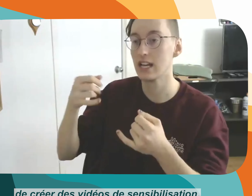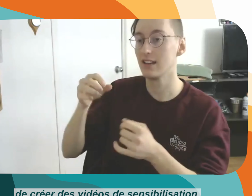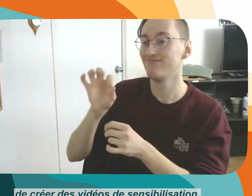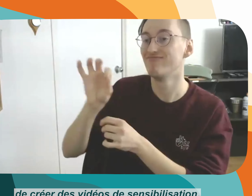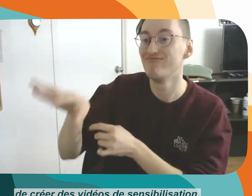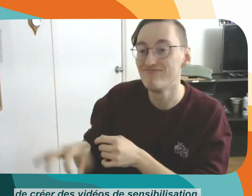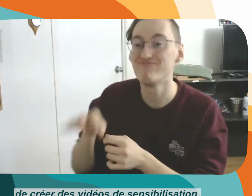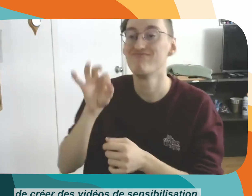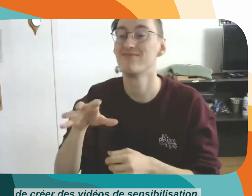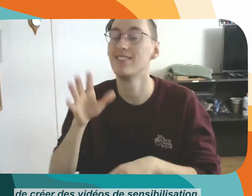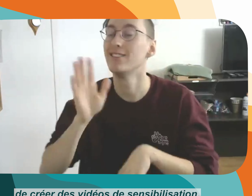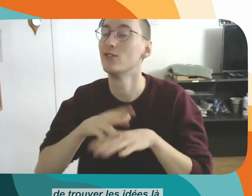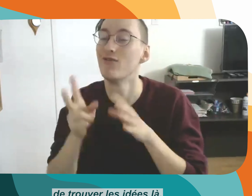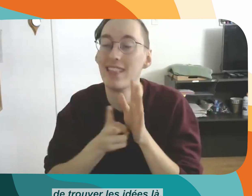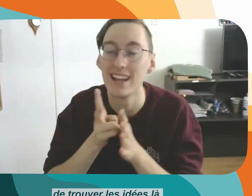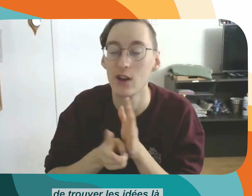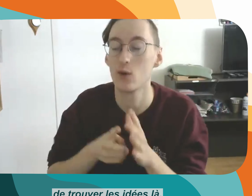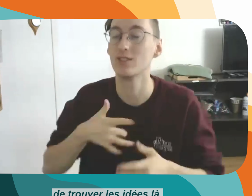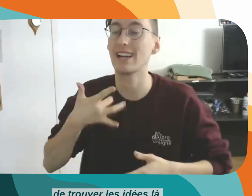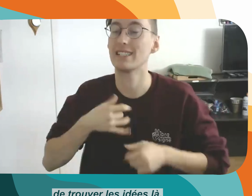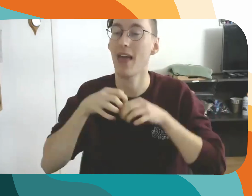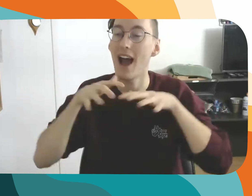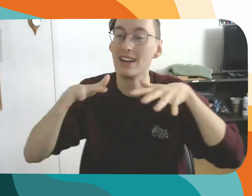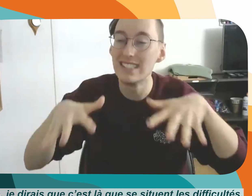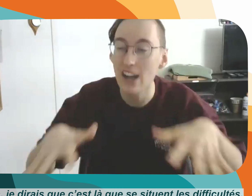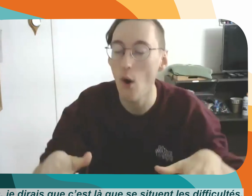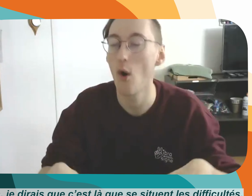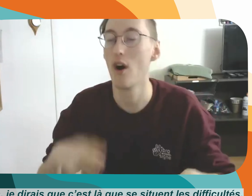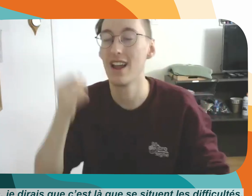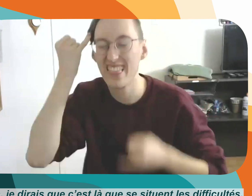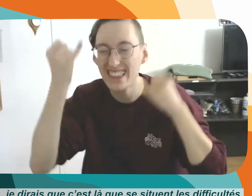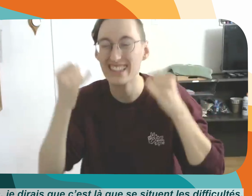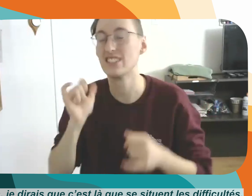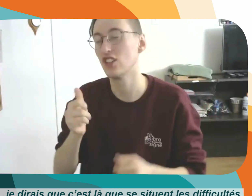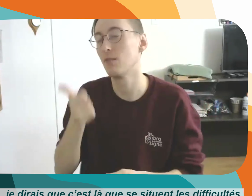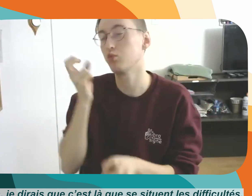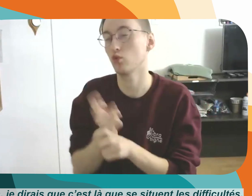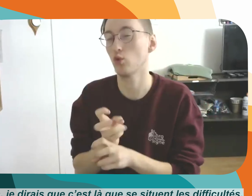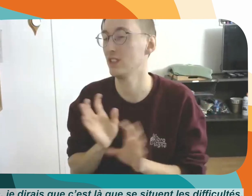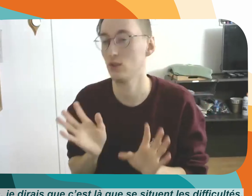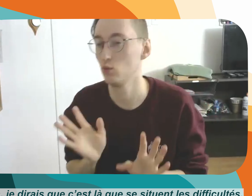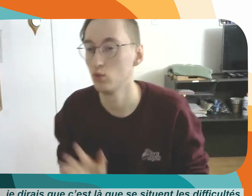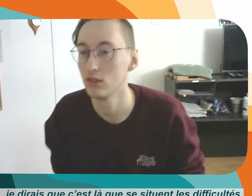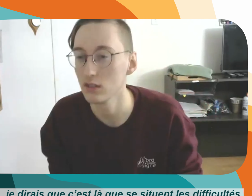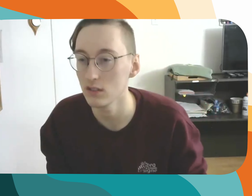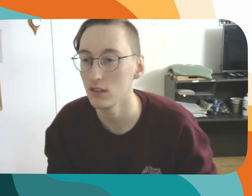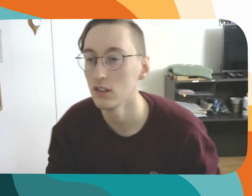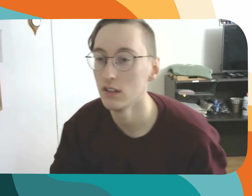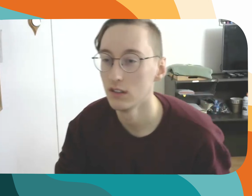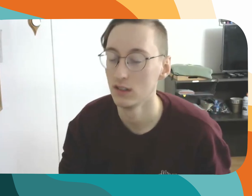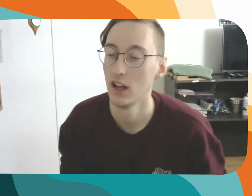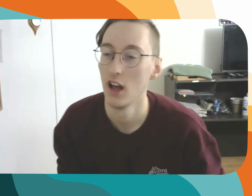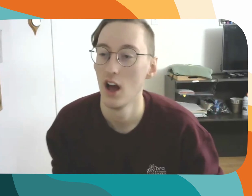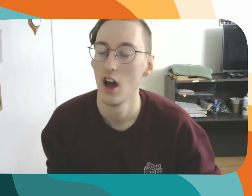créer des vidéos de sensibilisation, de trouver les idées. là, oui, je dirais que c'est là que se situe les difficultés.